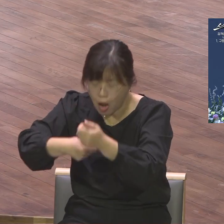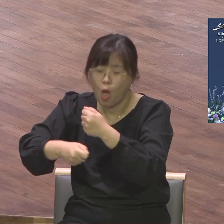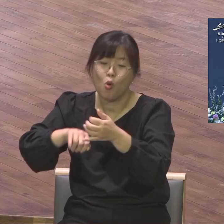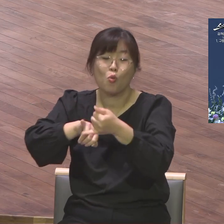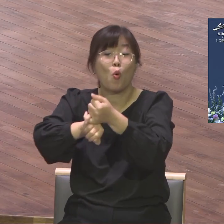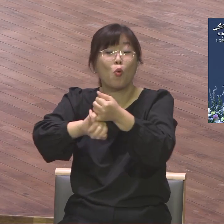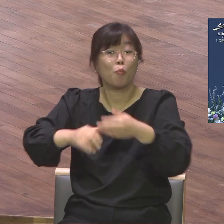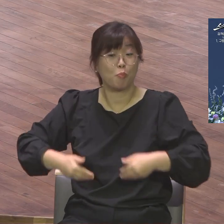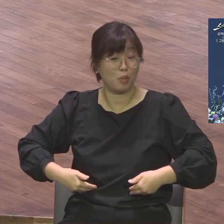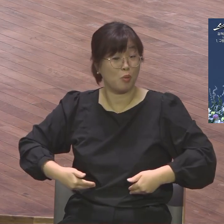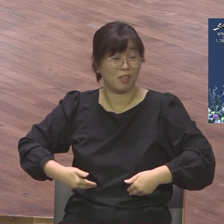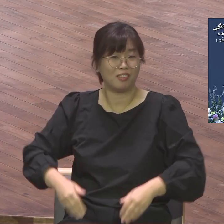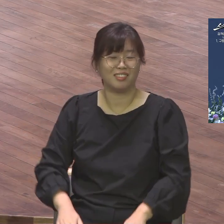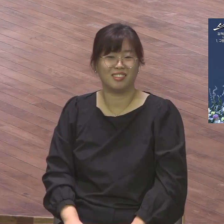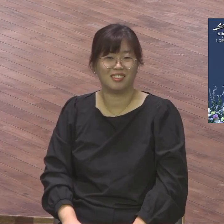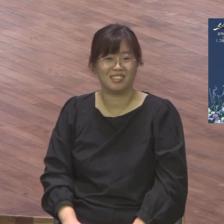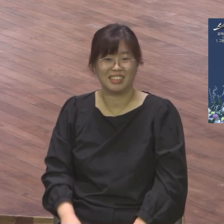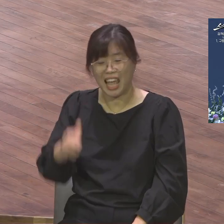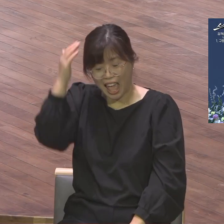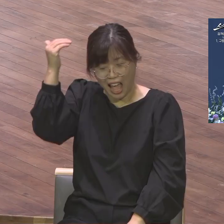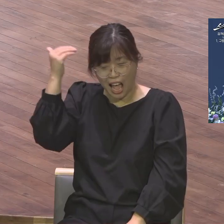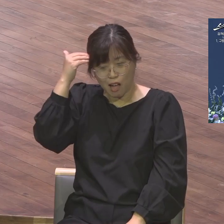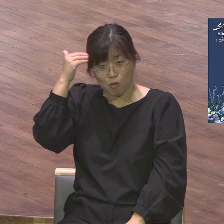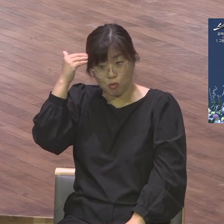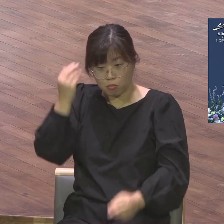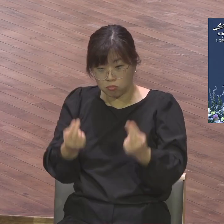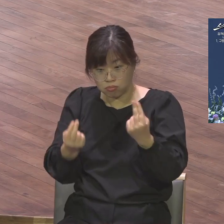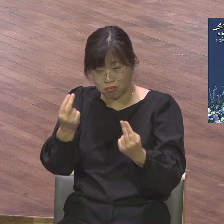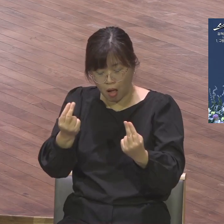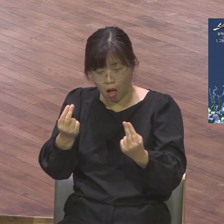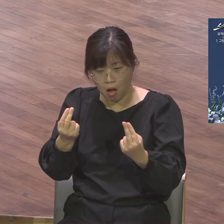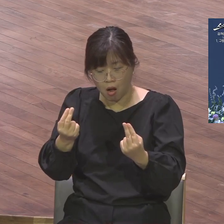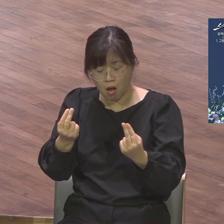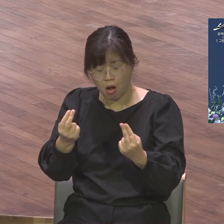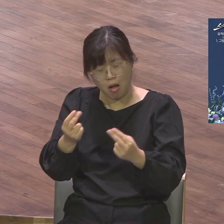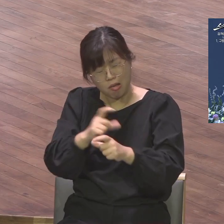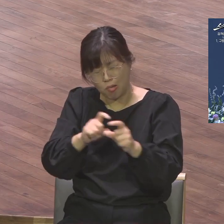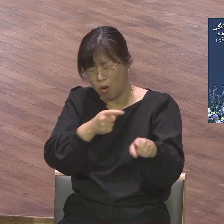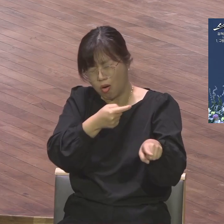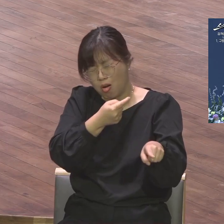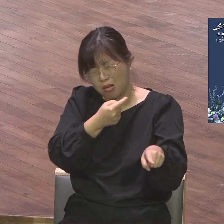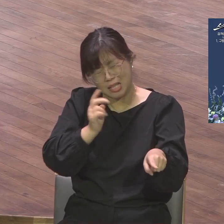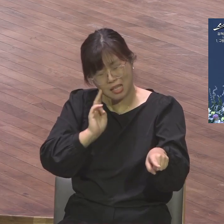특별히 우리나라보다 훨씬 물이 안 나와요. 물이 귀해서.